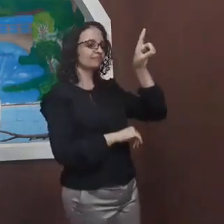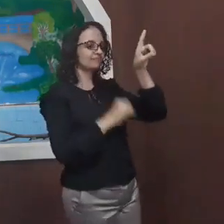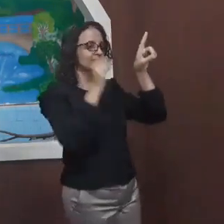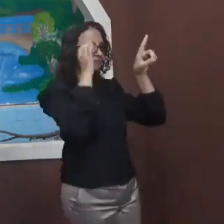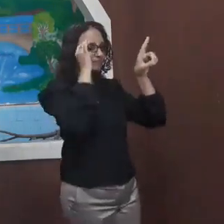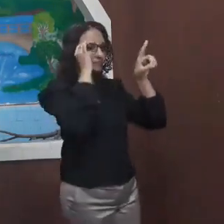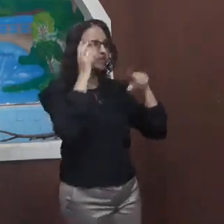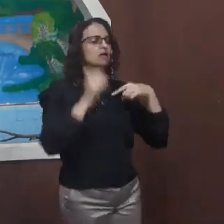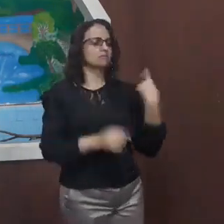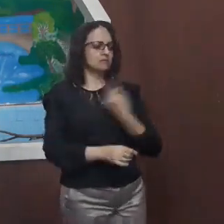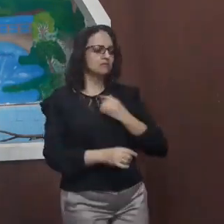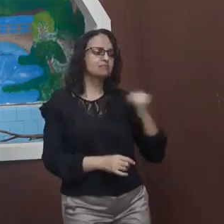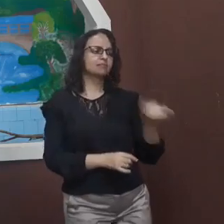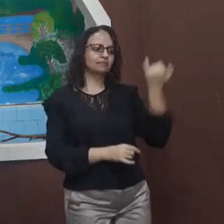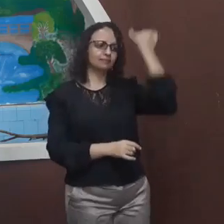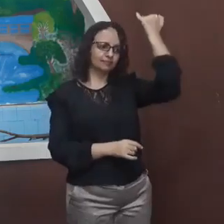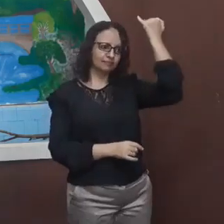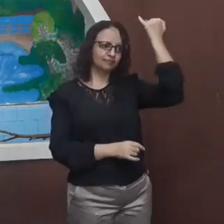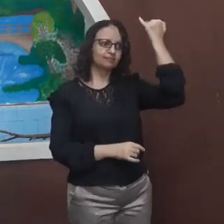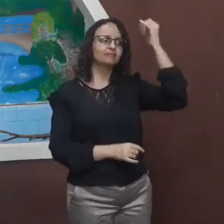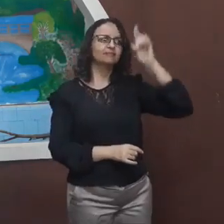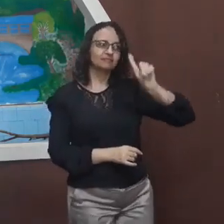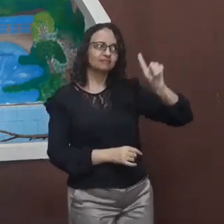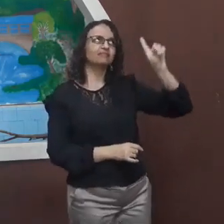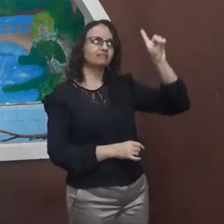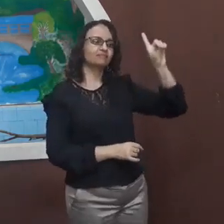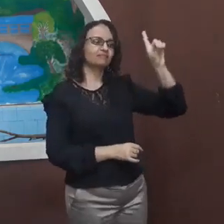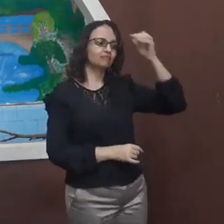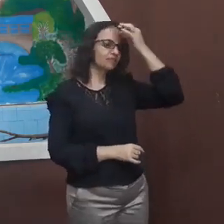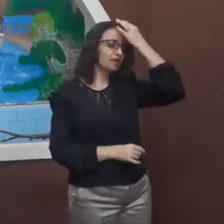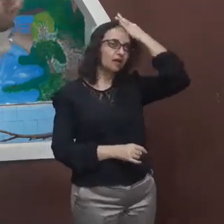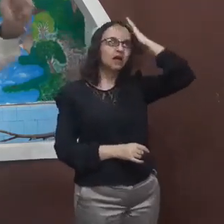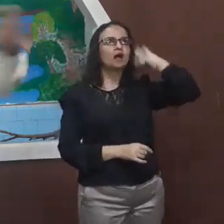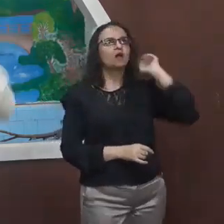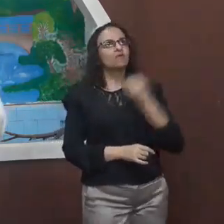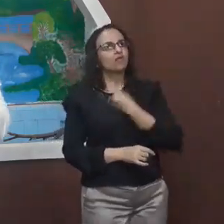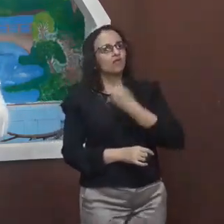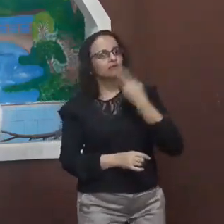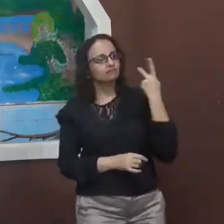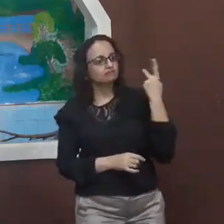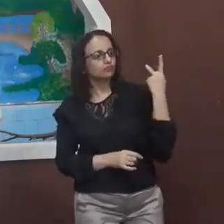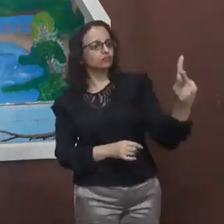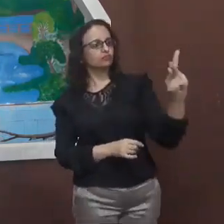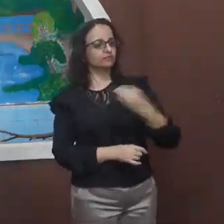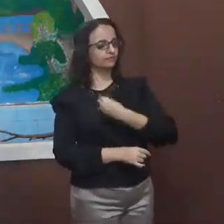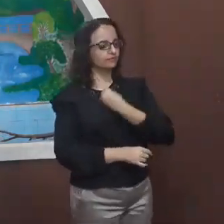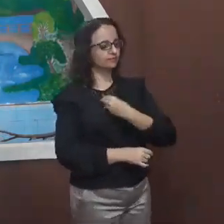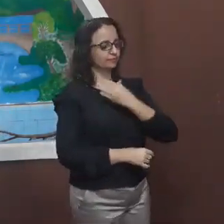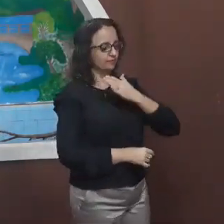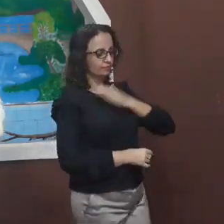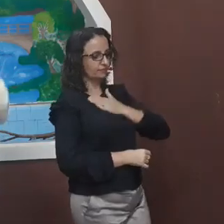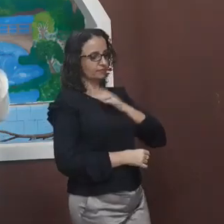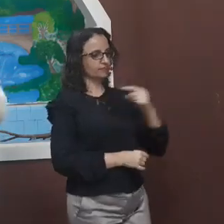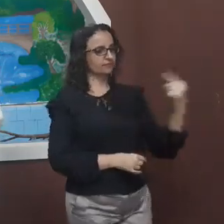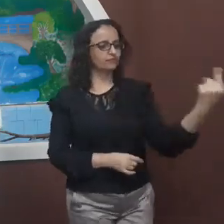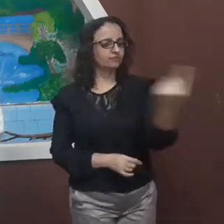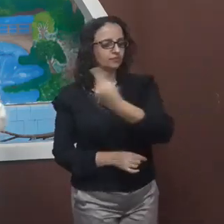somos importantes para Deus. A sua vida, a minha vida, a nossa